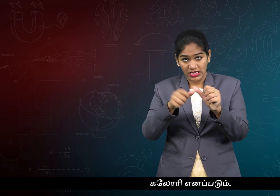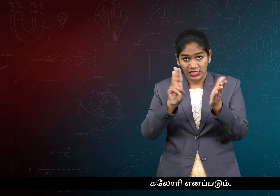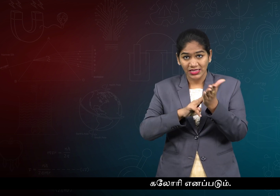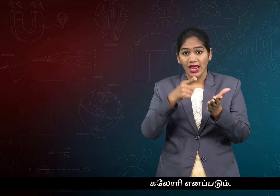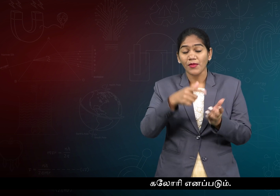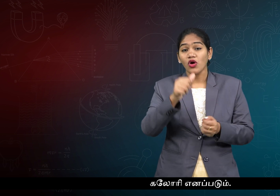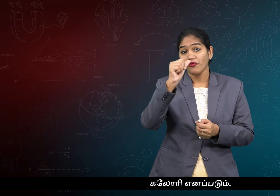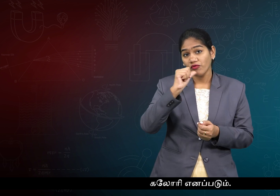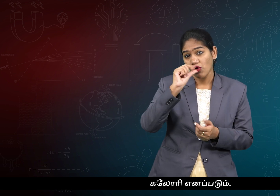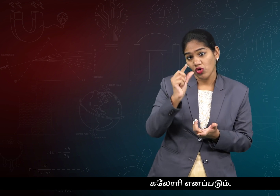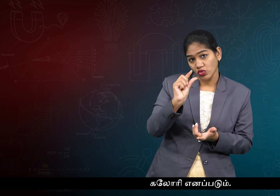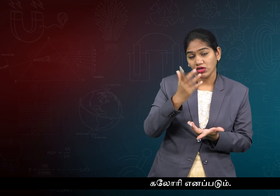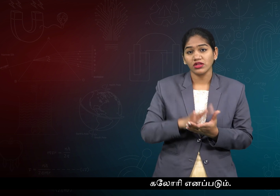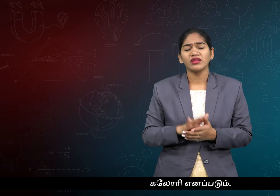கலோரி எனப்படும்.